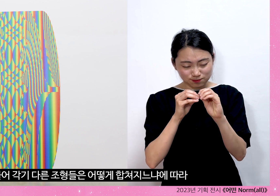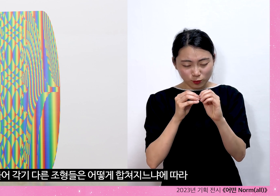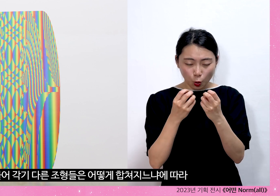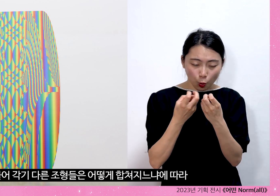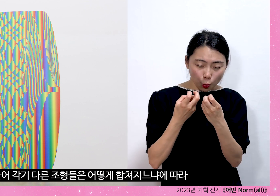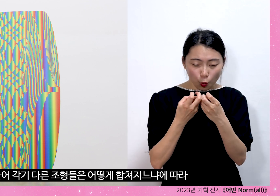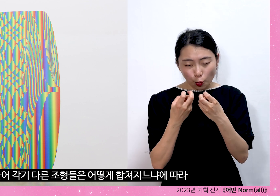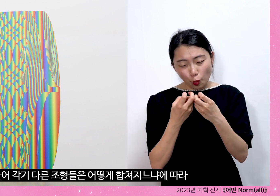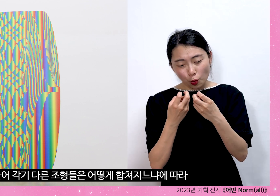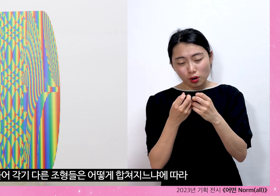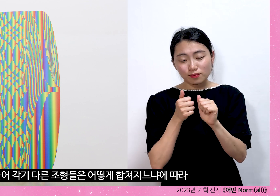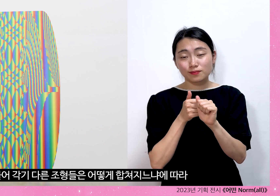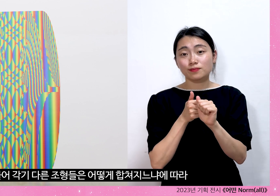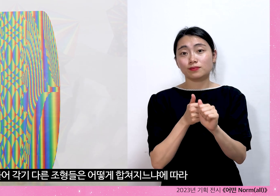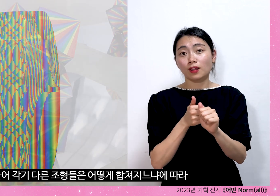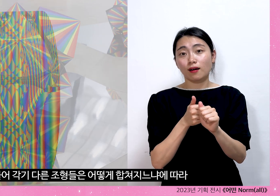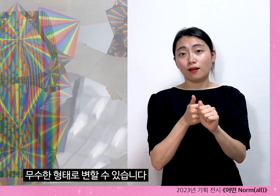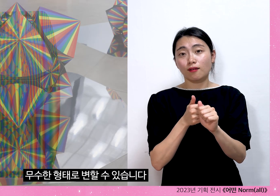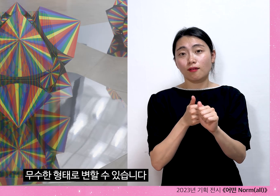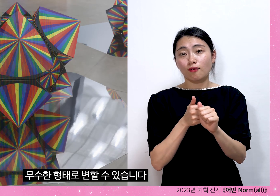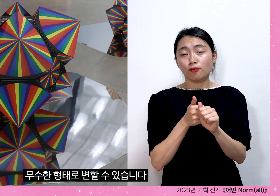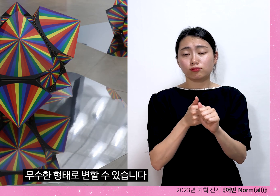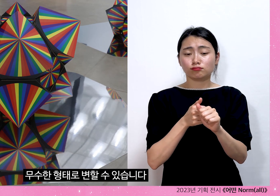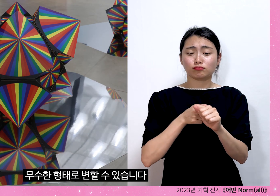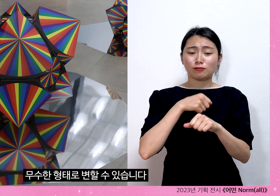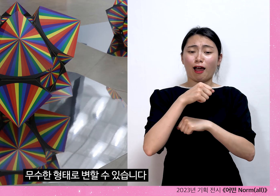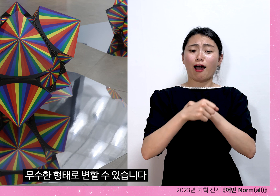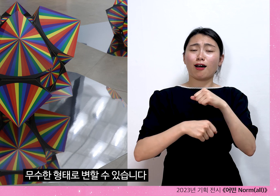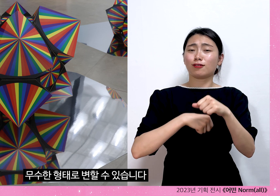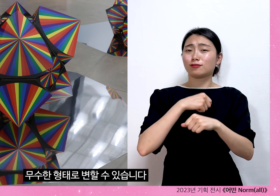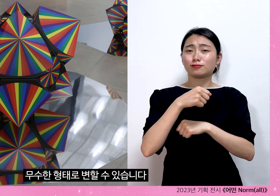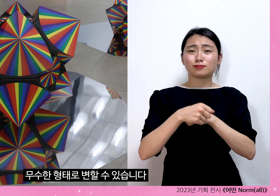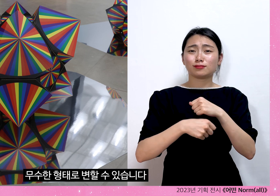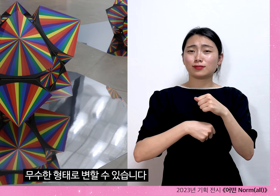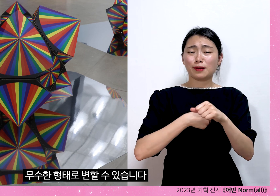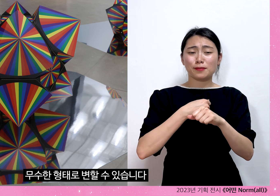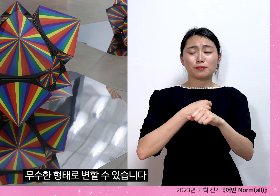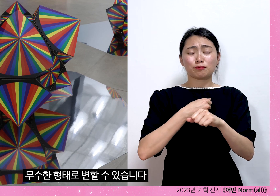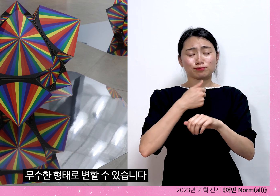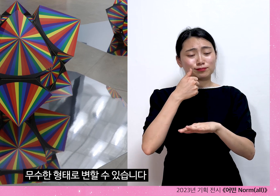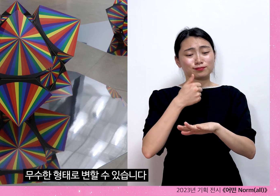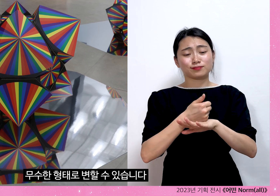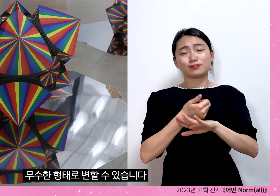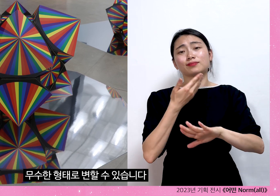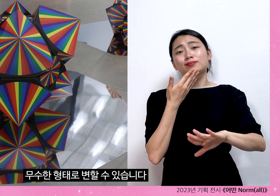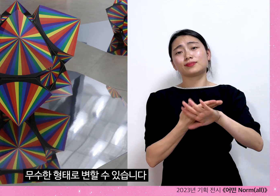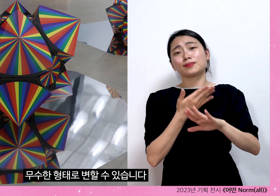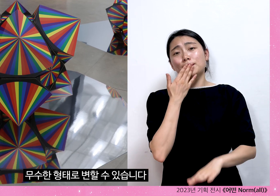어떻게 합쳐지느냐에 따라 무수한 형태로 변할 수 있습니다.